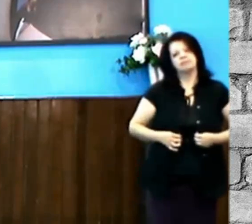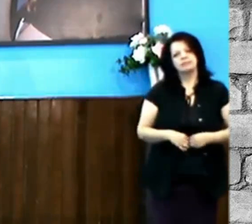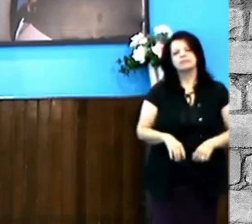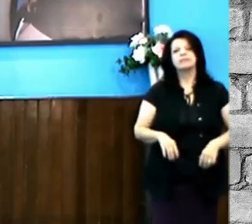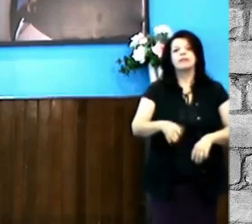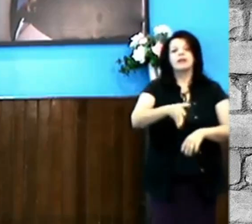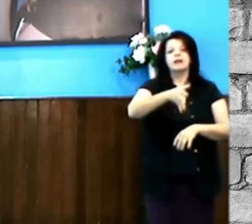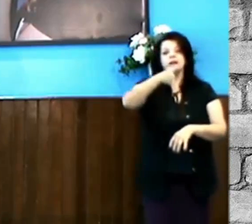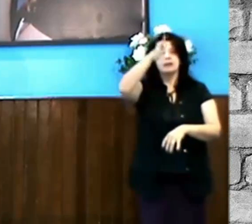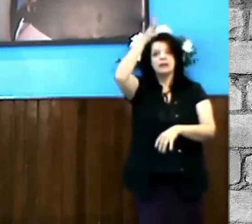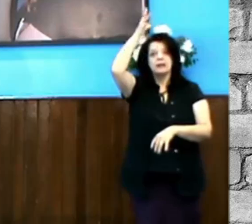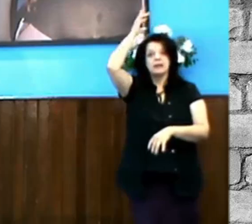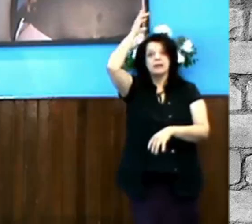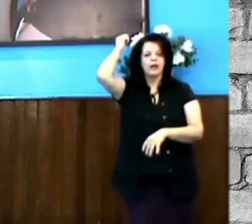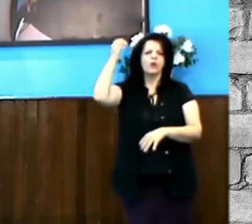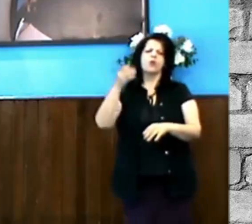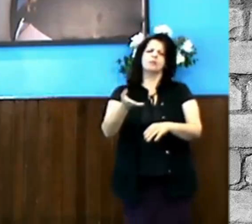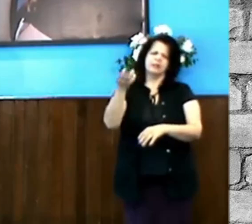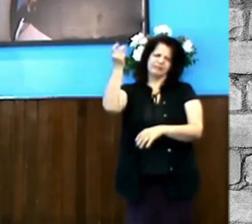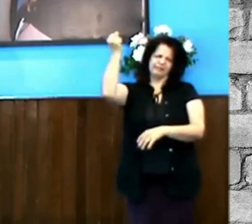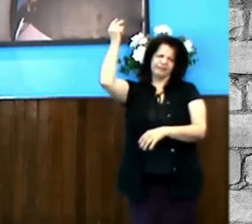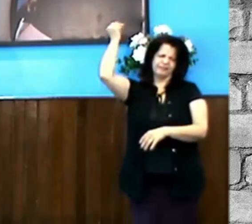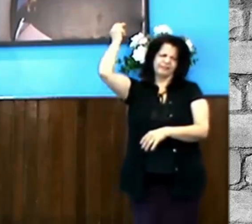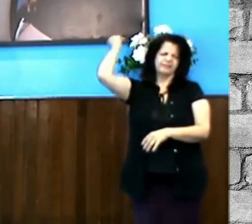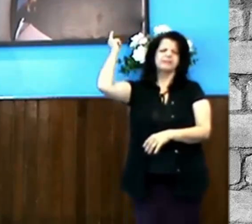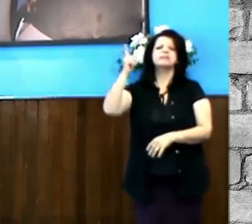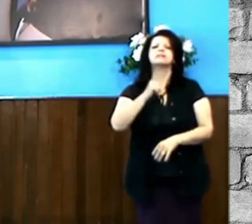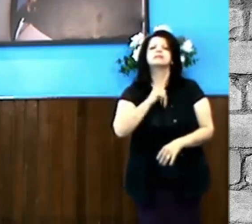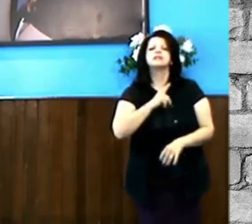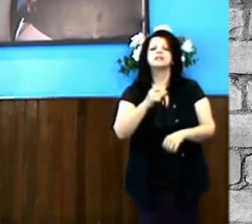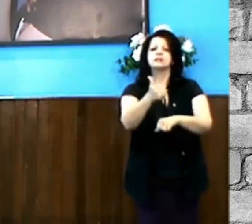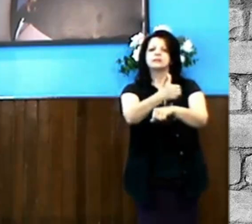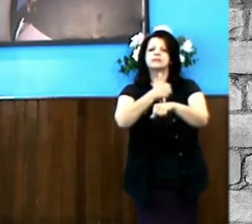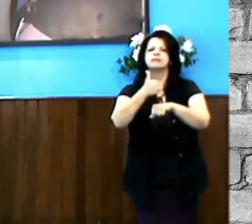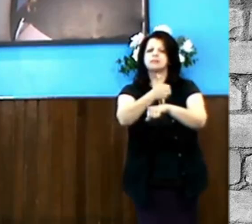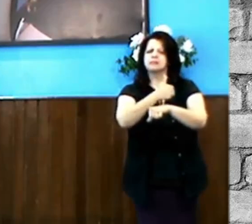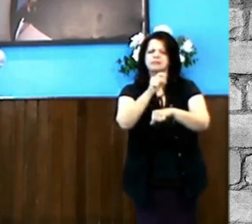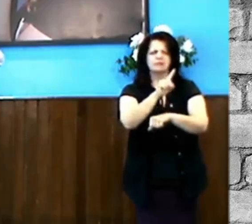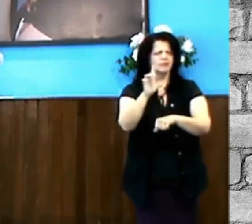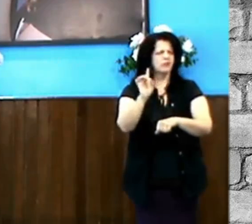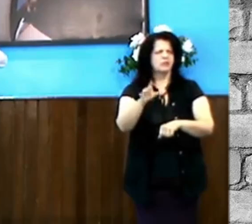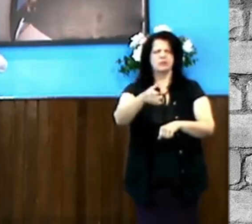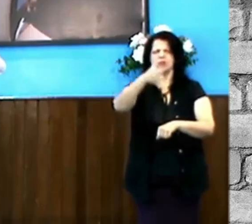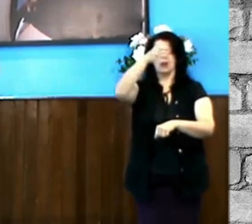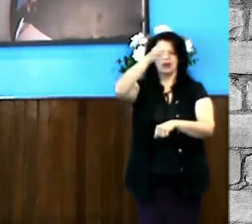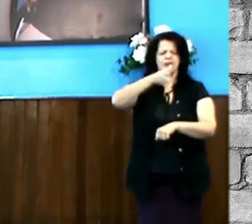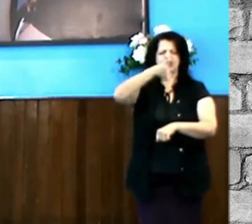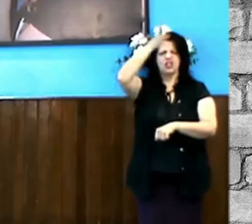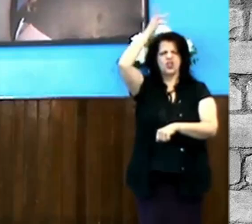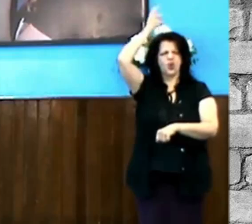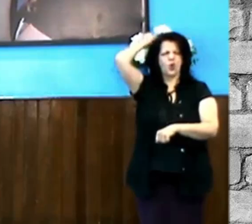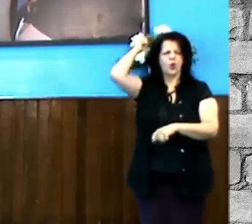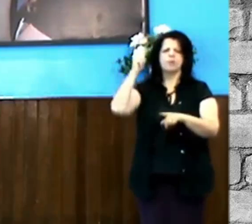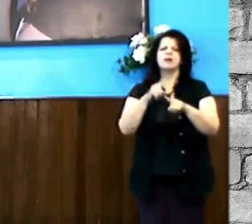na Roma antiga existia uma profissão, não só em Roma, né, mas nos impérios antigos. Neemias,